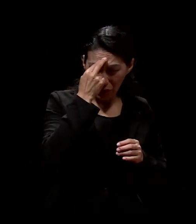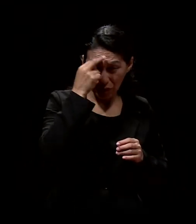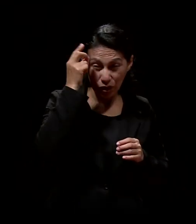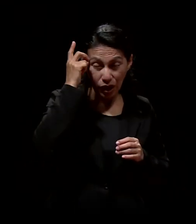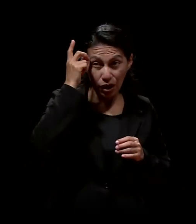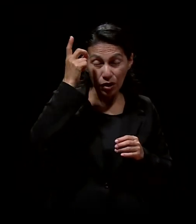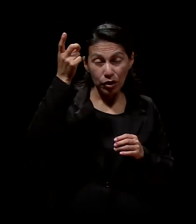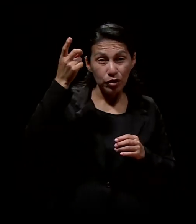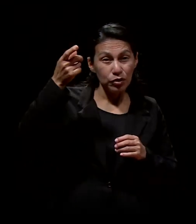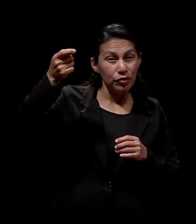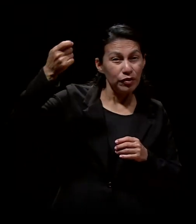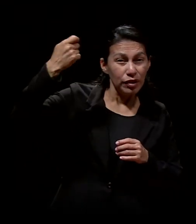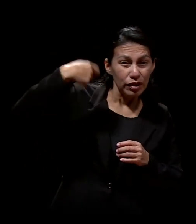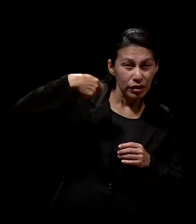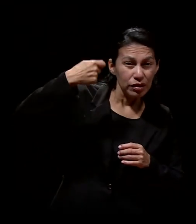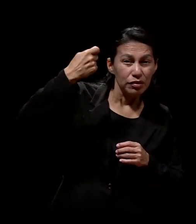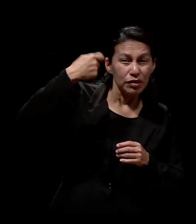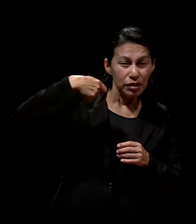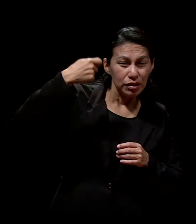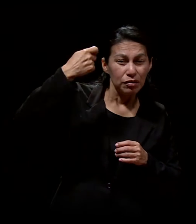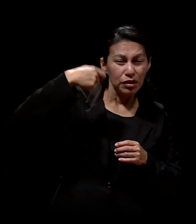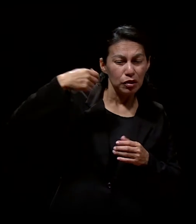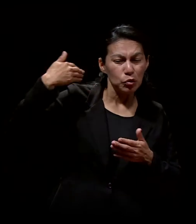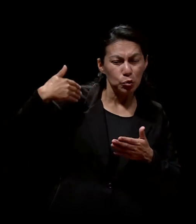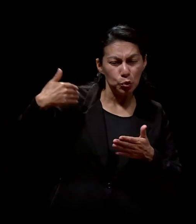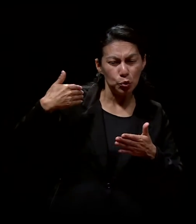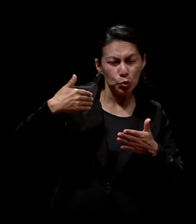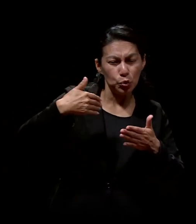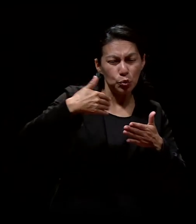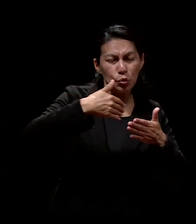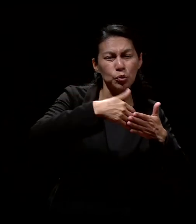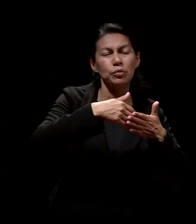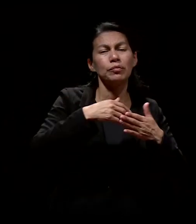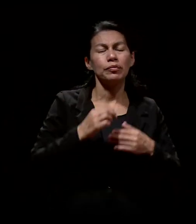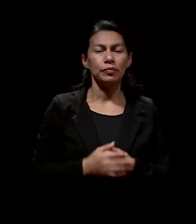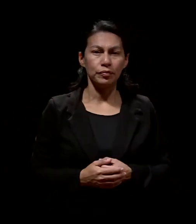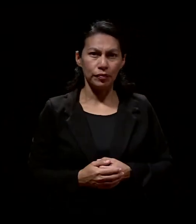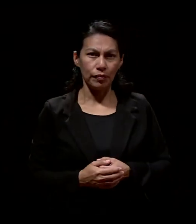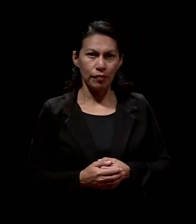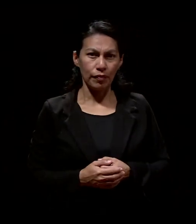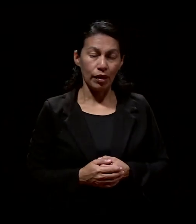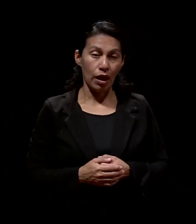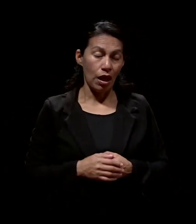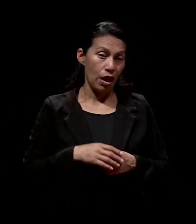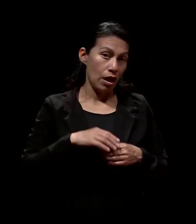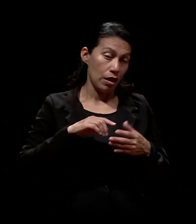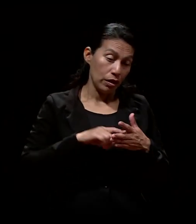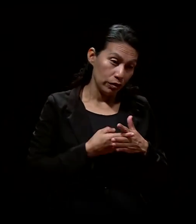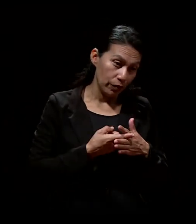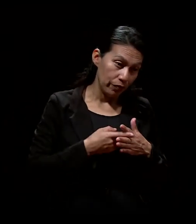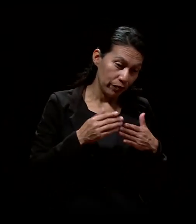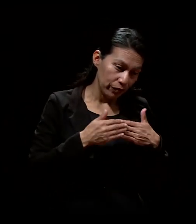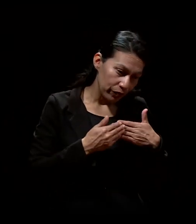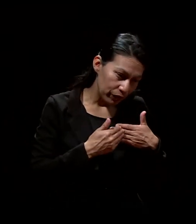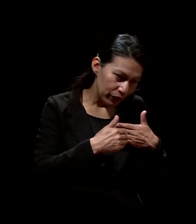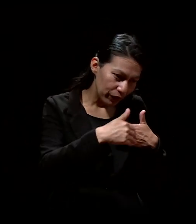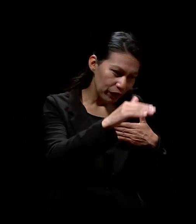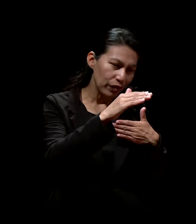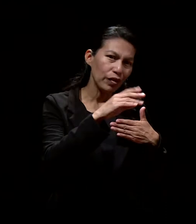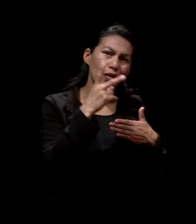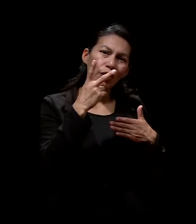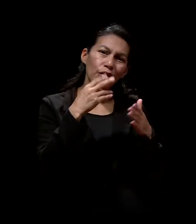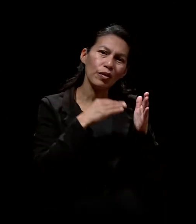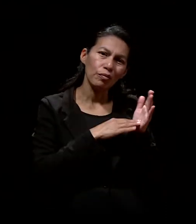103, todos los beneficios que hemos recibido de Dios, ¿no es cierto? Y entonces, al iniciar el